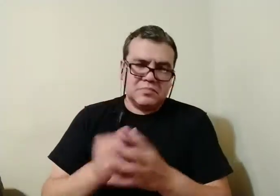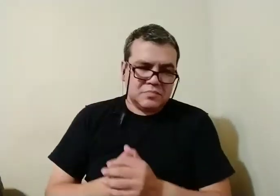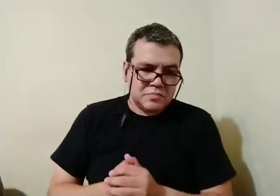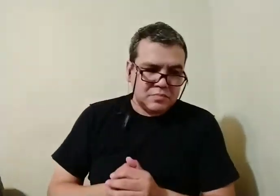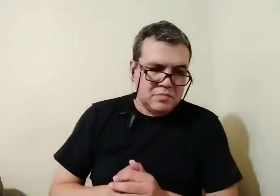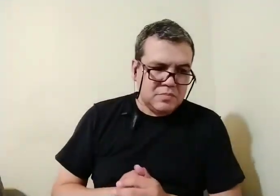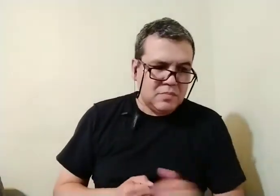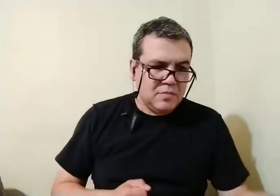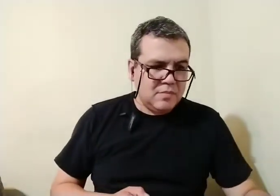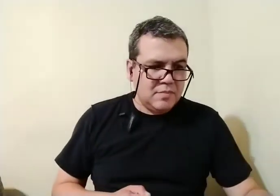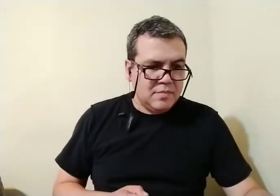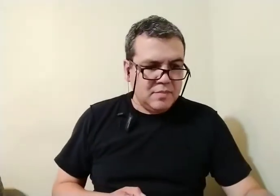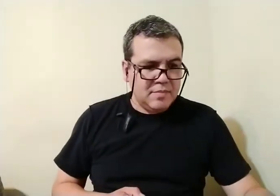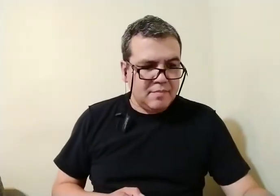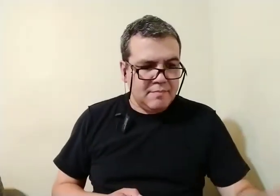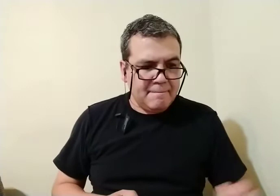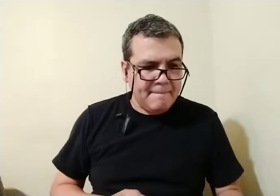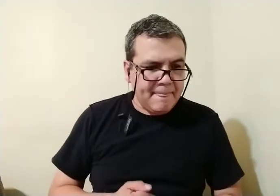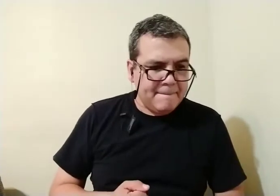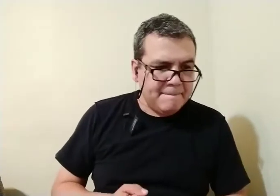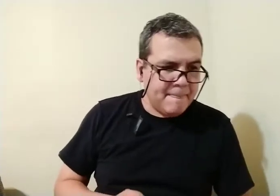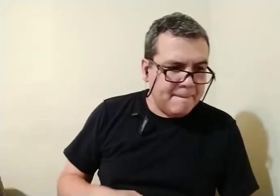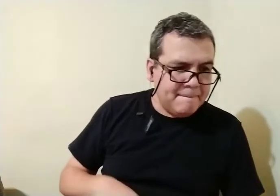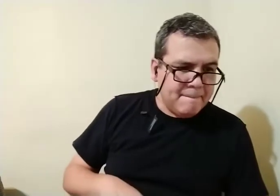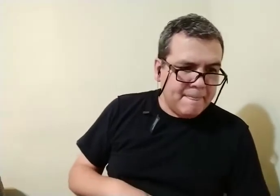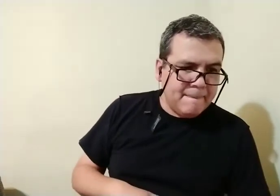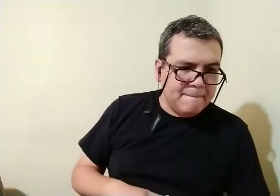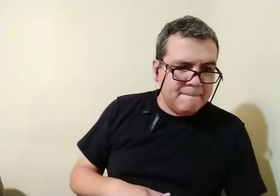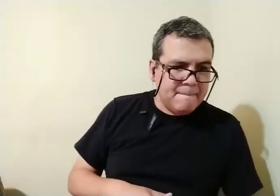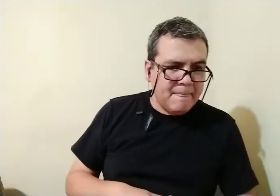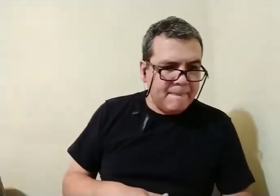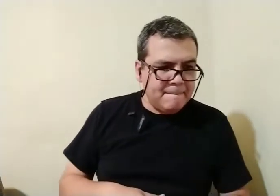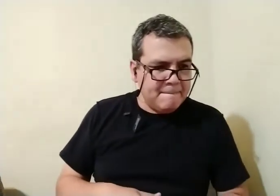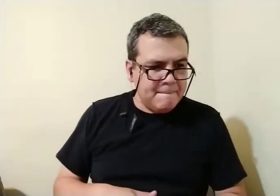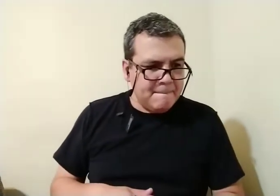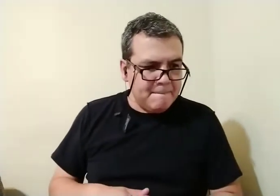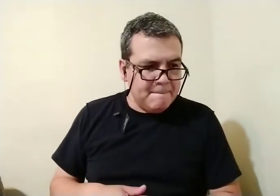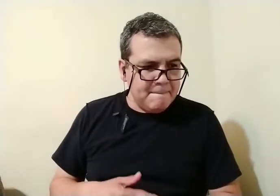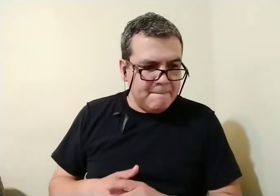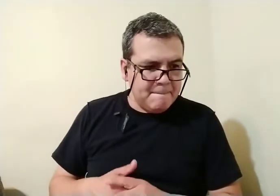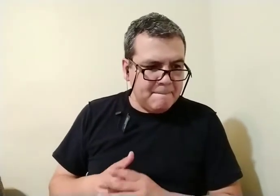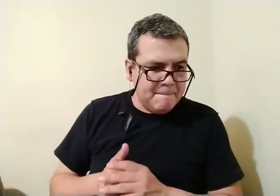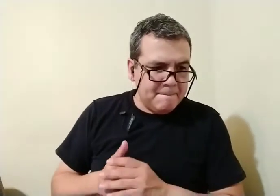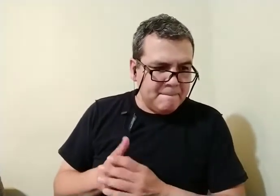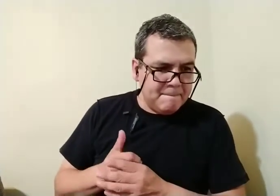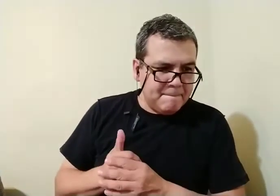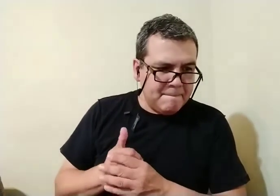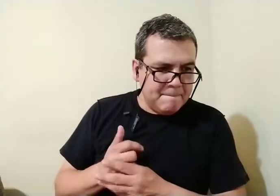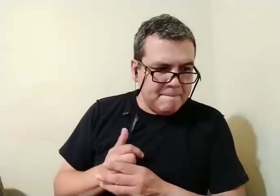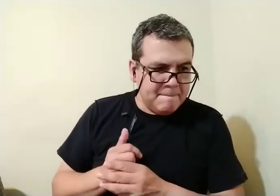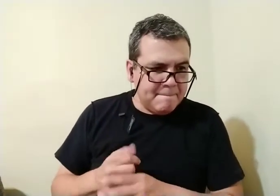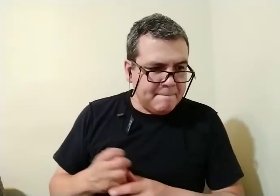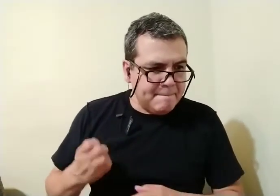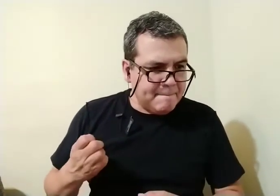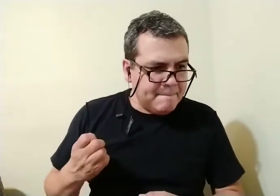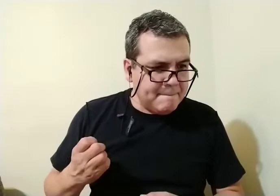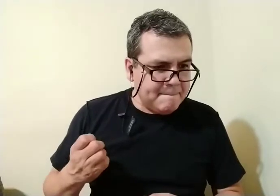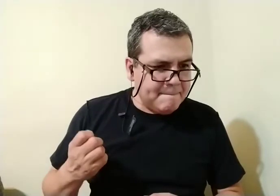religioso inmerso en el pensamiento judío del Antiguo Testamento, y el